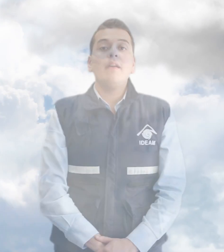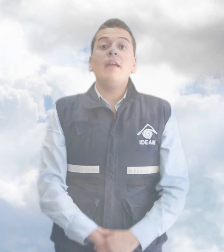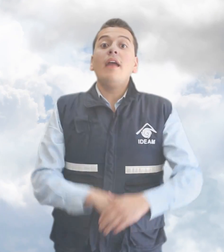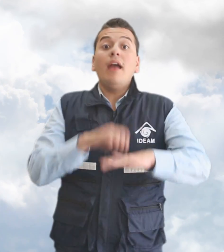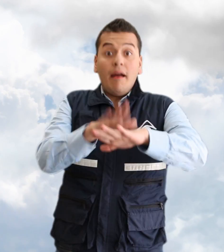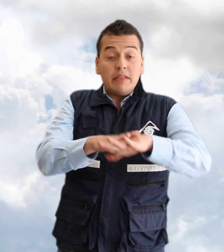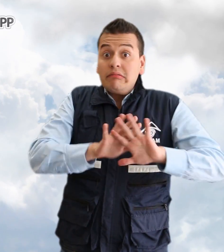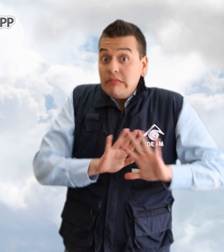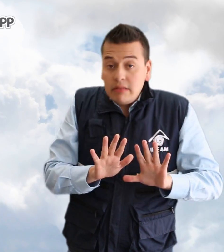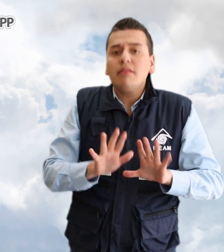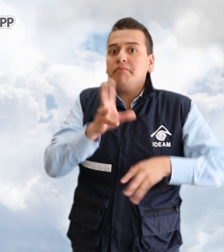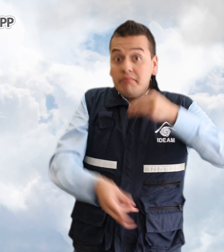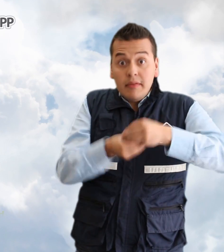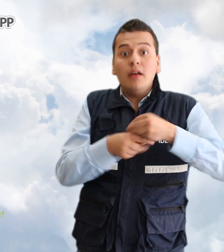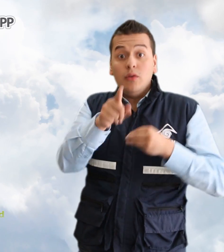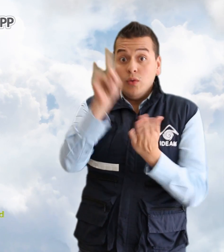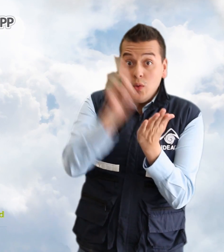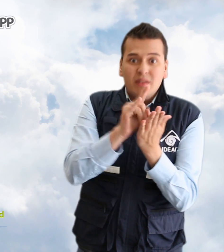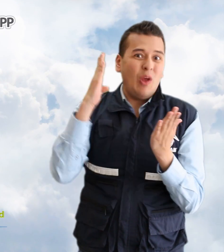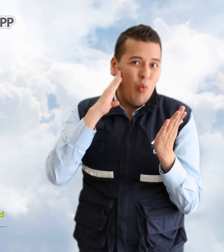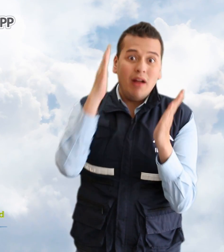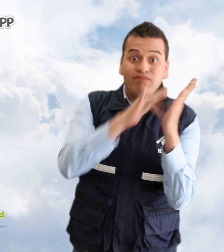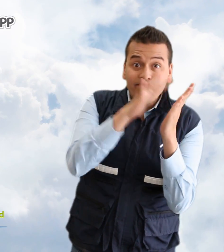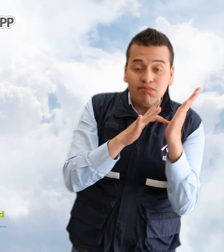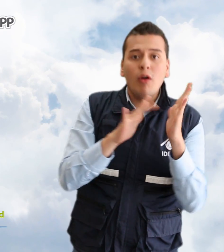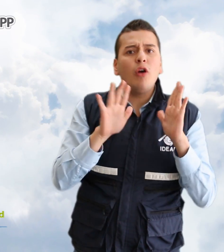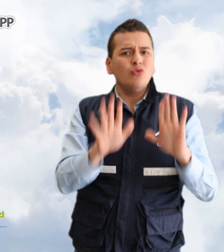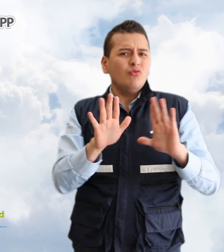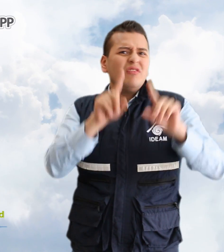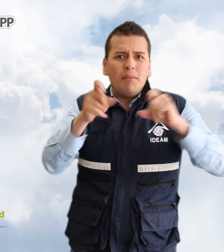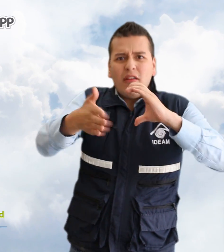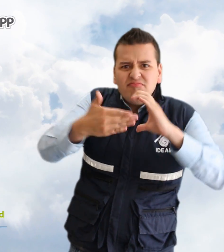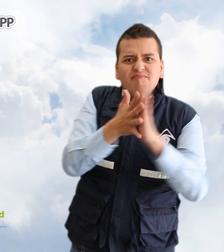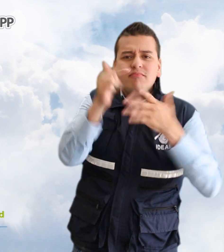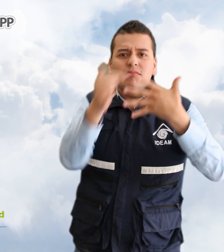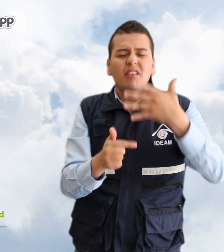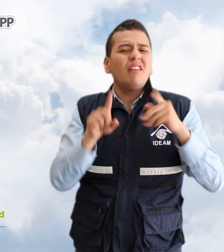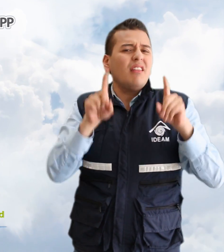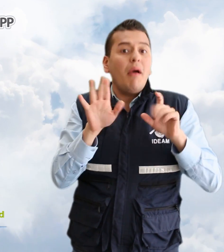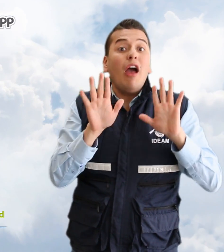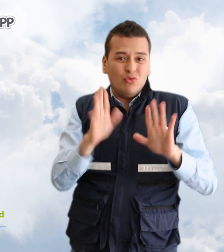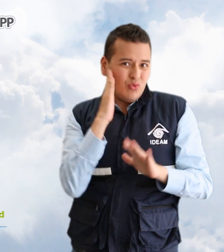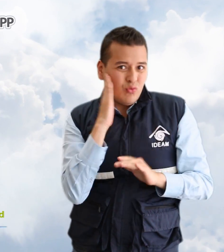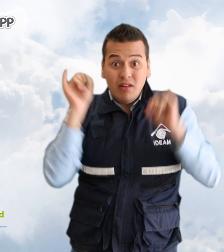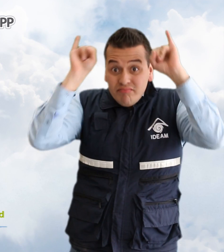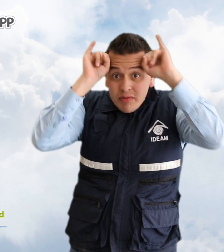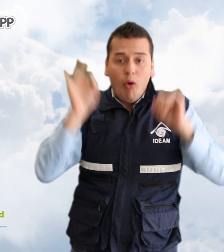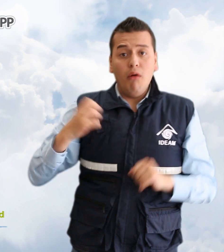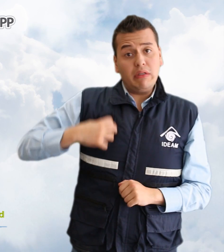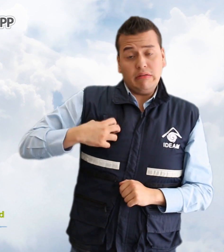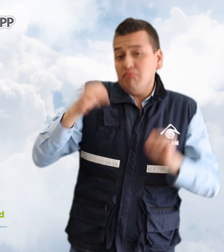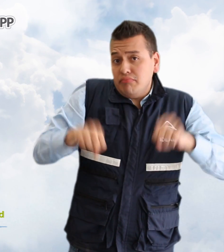Adicionalmente los invitamos a descargar nuestra aplicación Mi Pronóstico disponible para dispositivos móviles iPhone